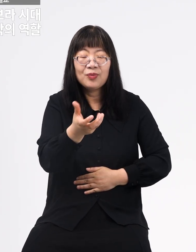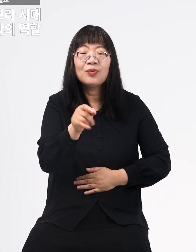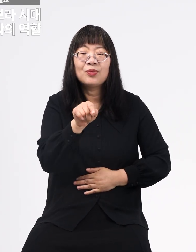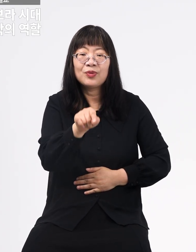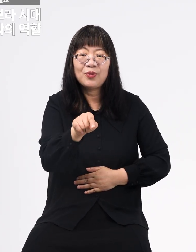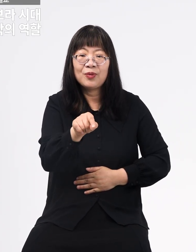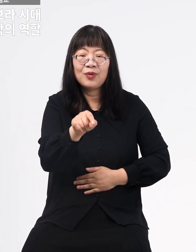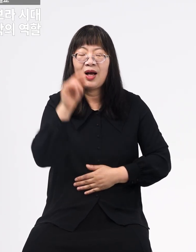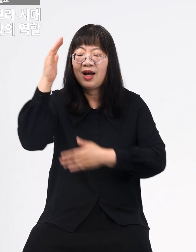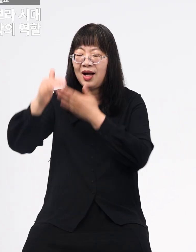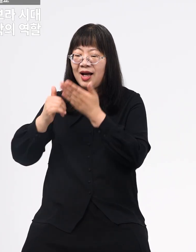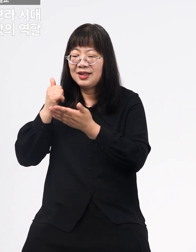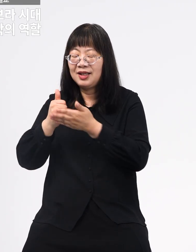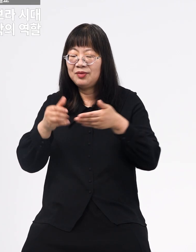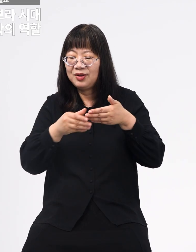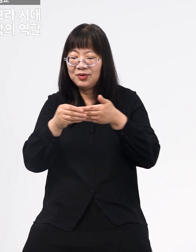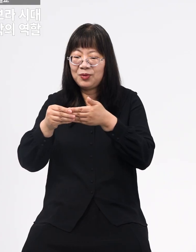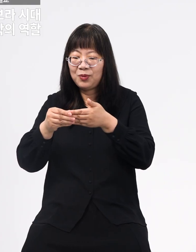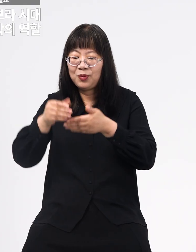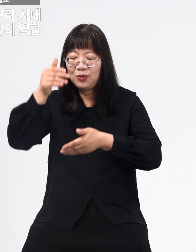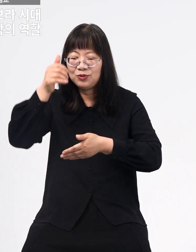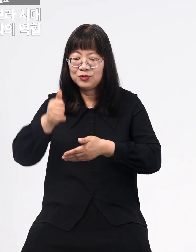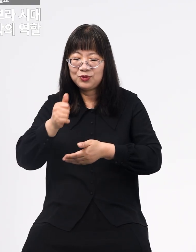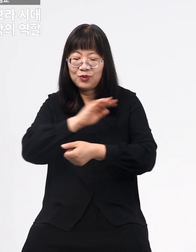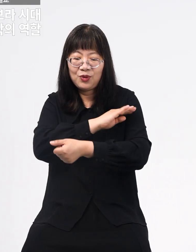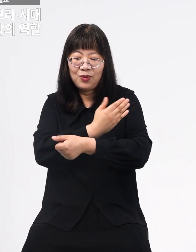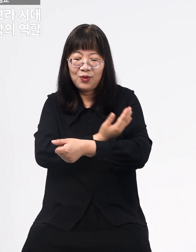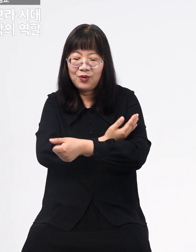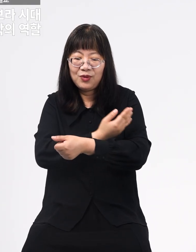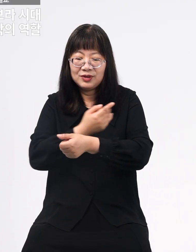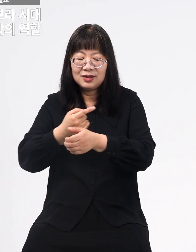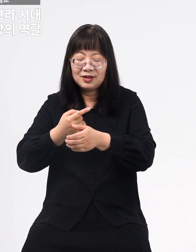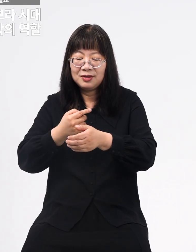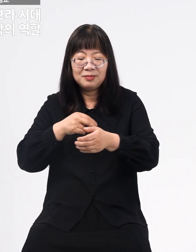없어요. 하나님의 주권을 비껴갈 수 없어요.